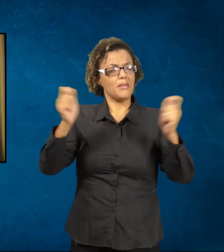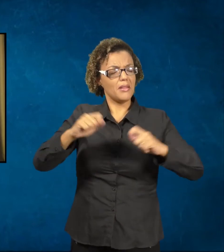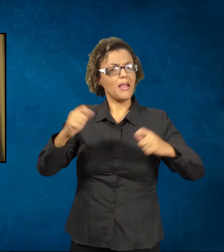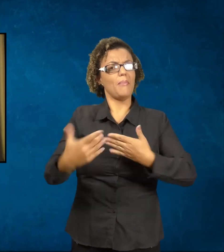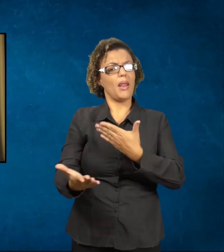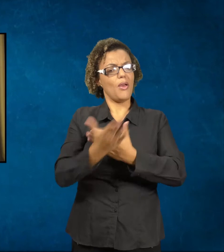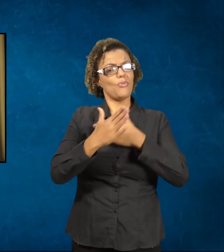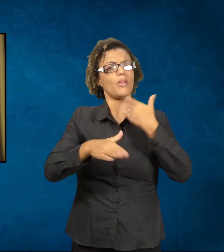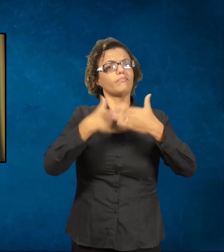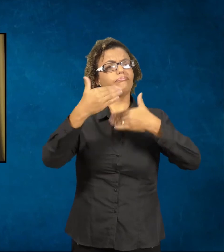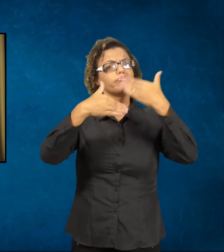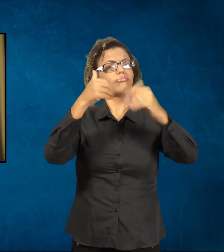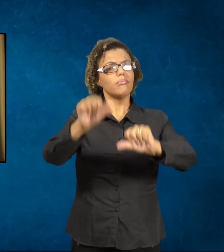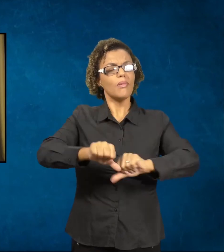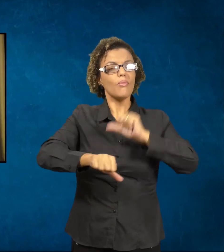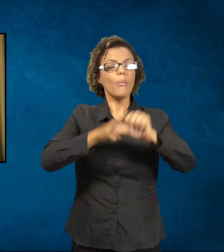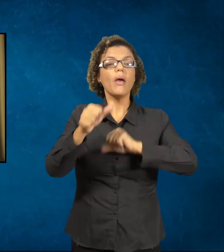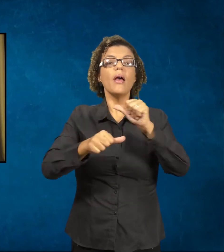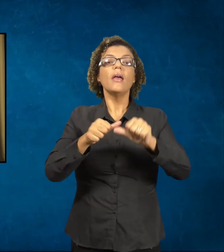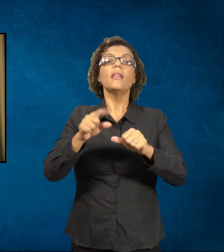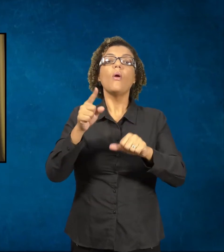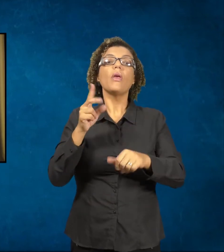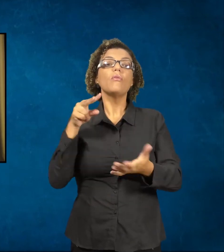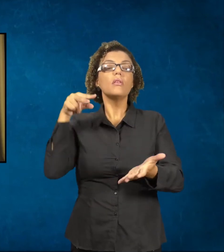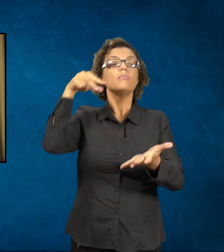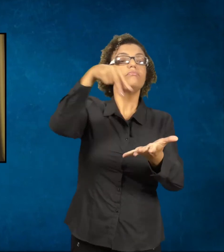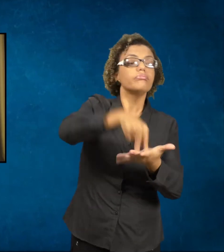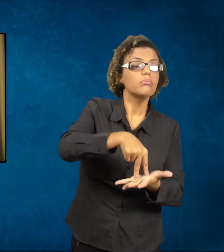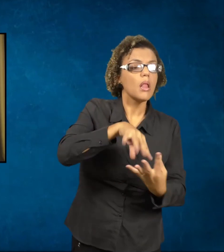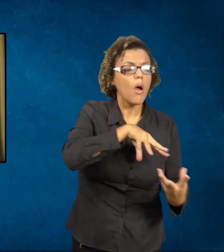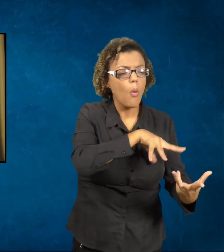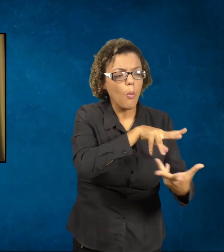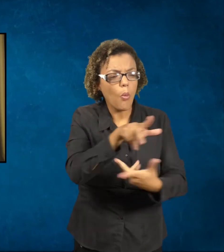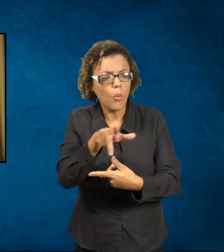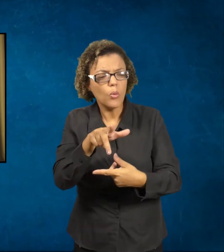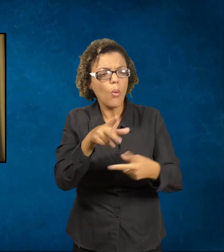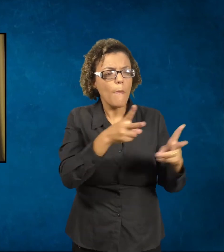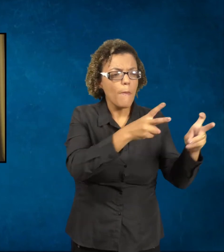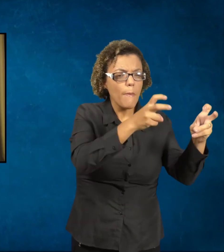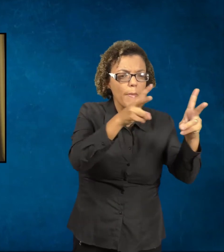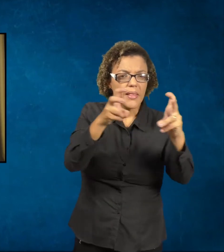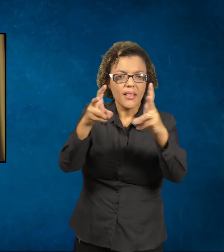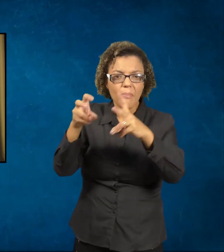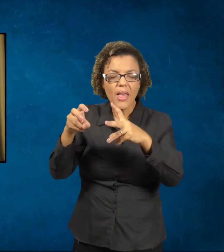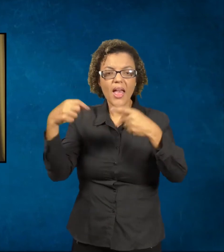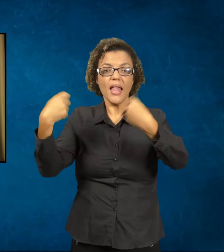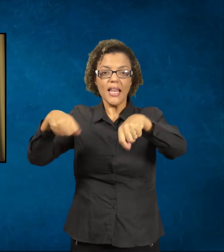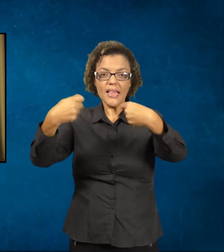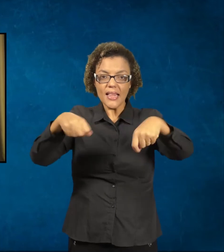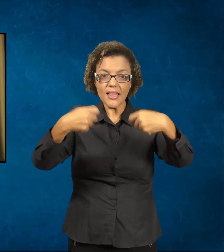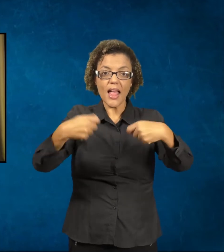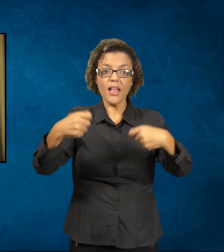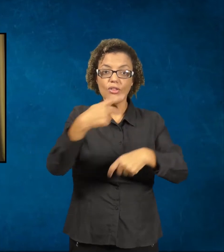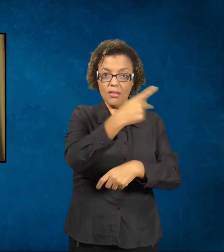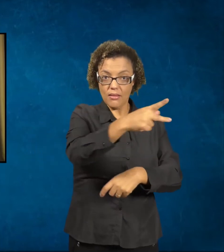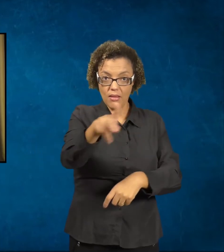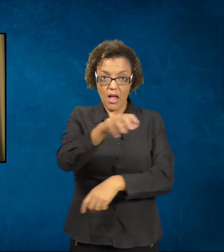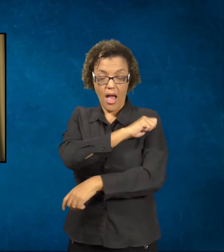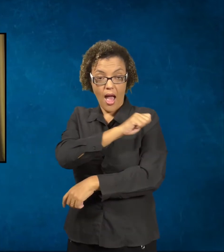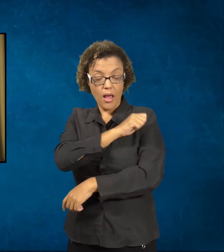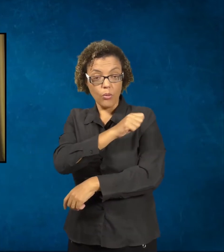mundo deles, pegar as necessidades deles e adaptar o que tem que ser ensinado a esse mundo, a essa